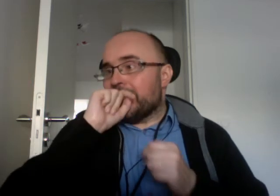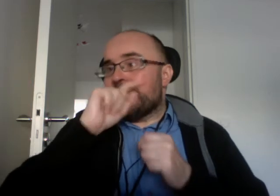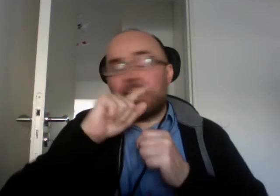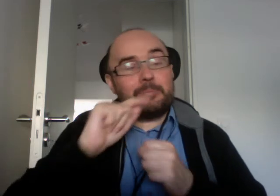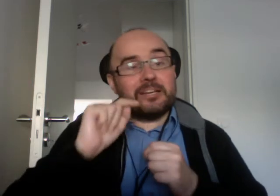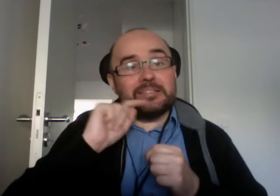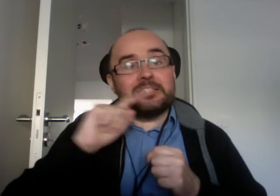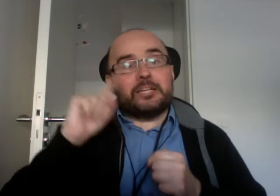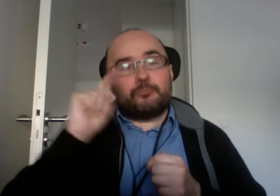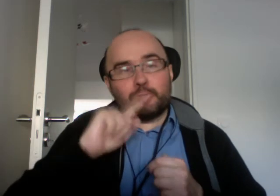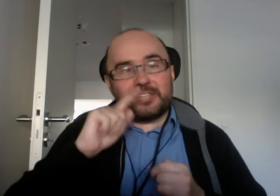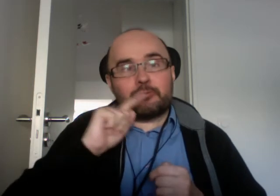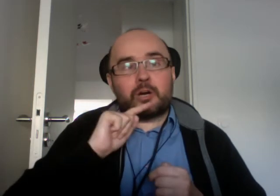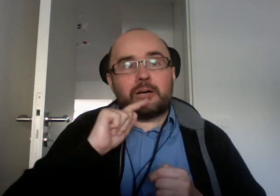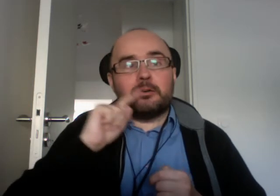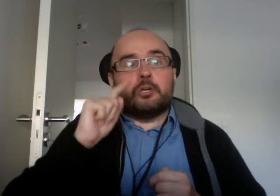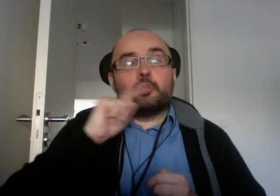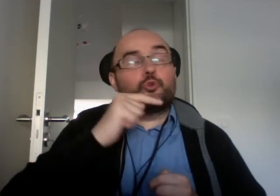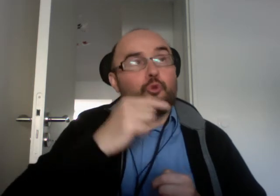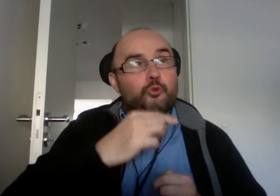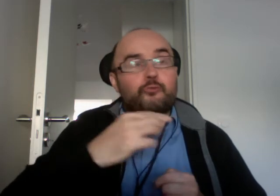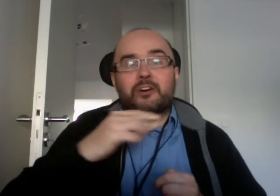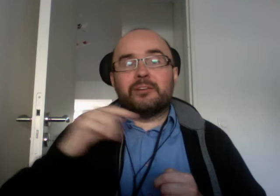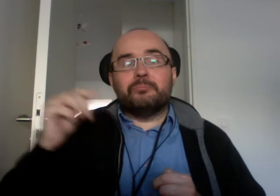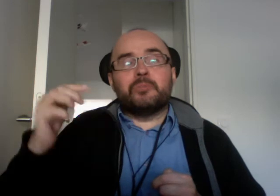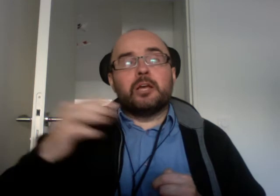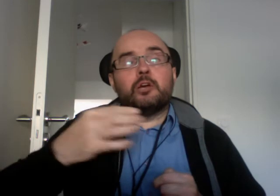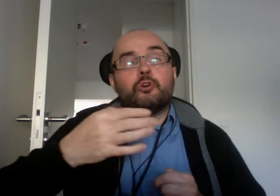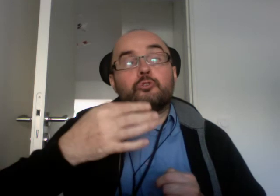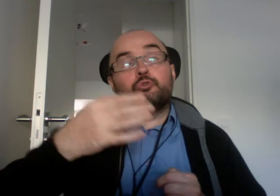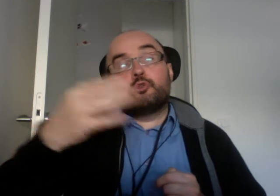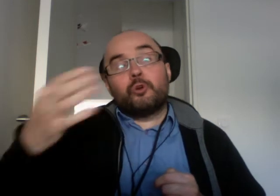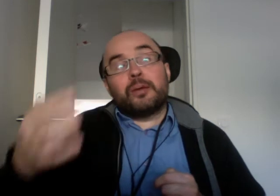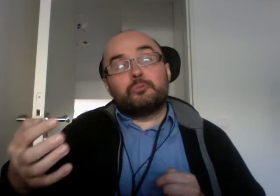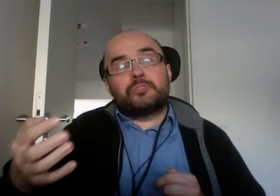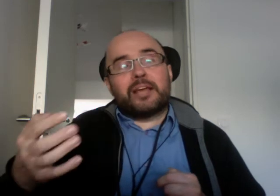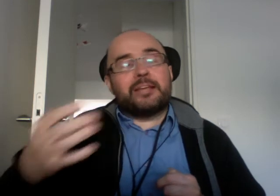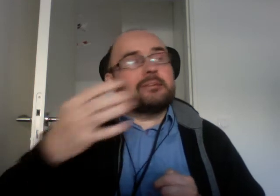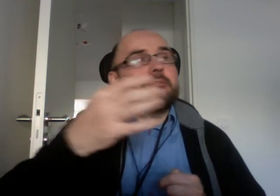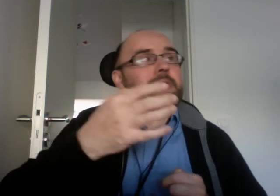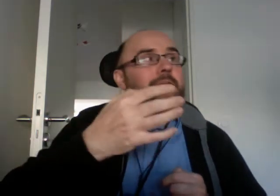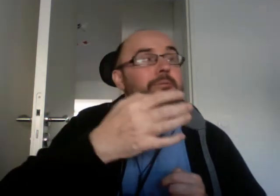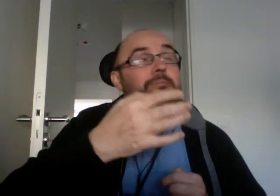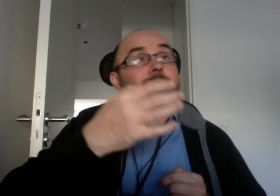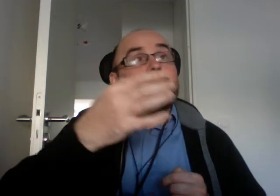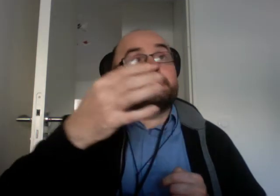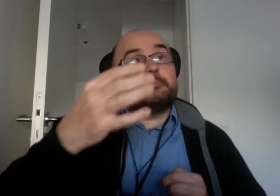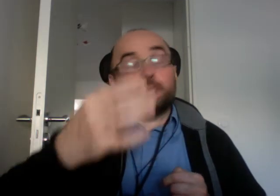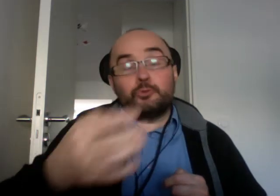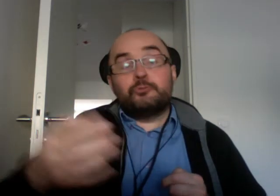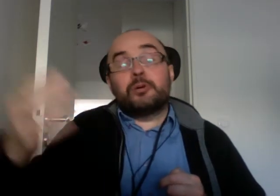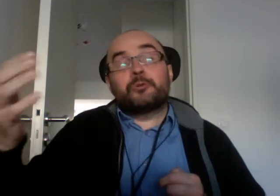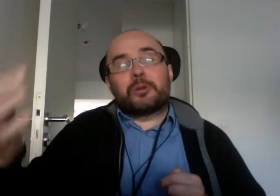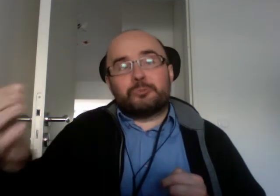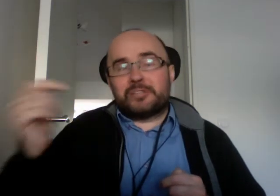Et bien il faut savoir que le vin, dans la bouteille, une fois dans la bouteille,